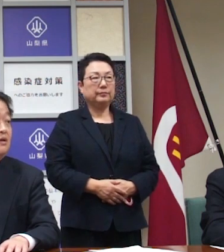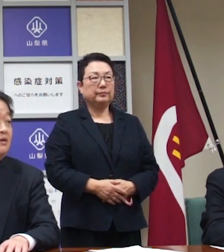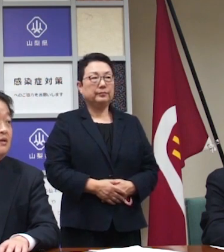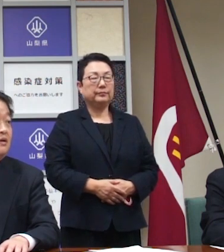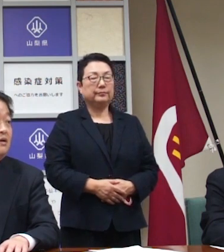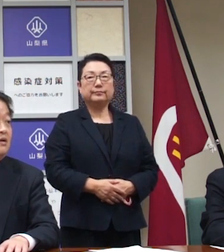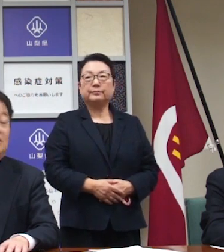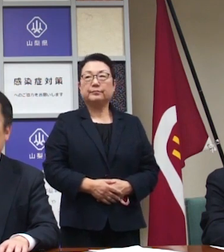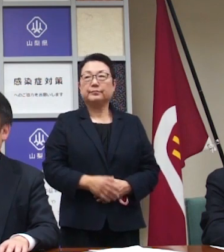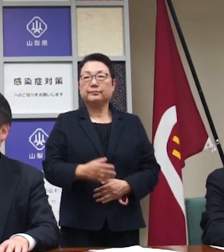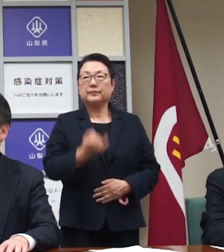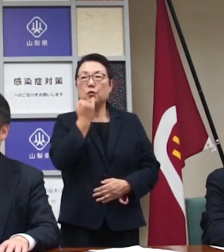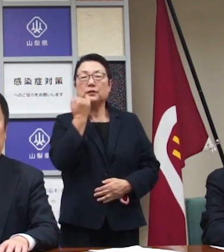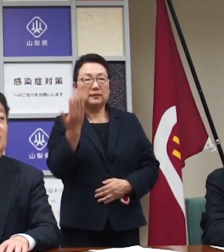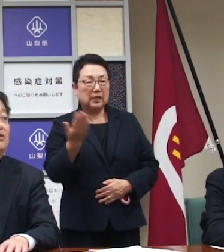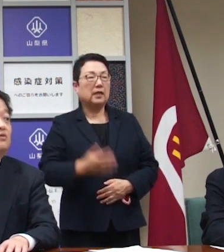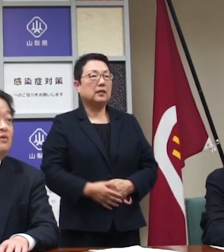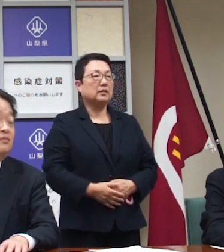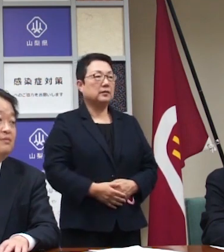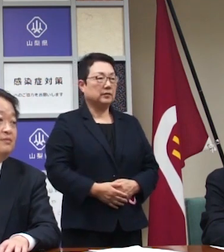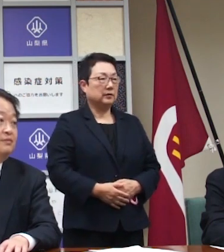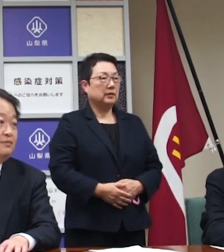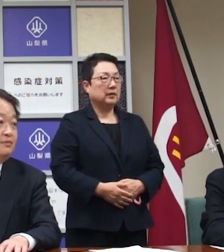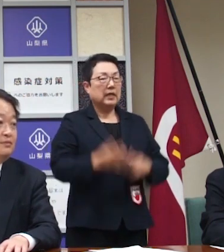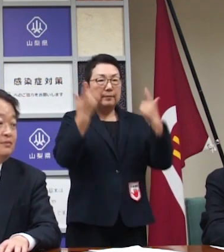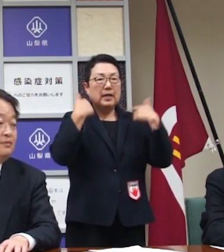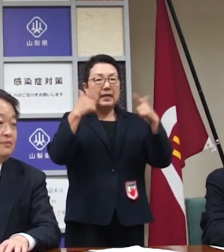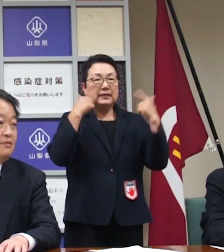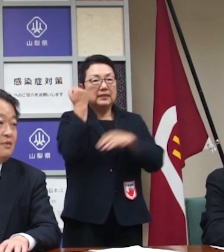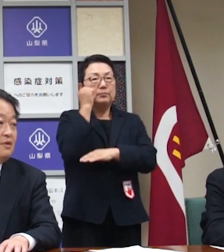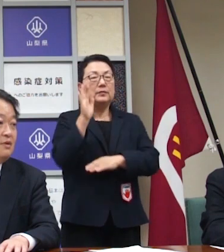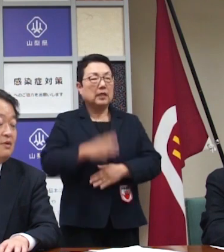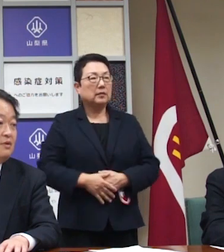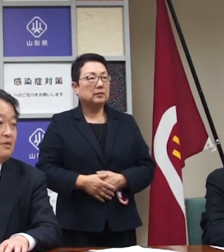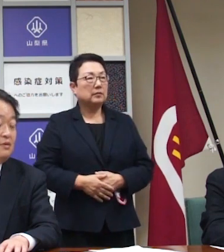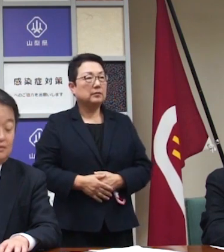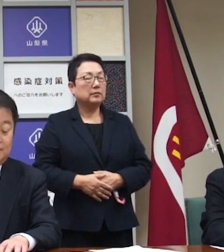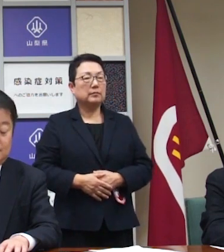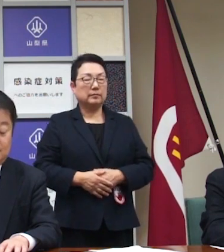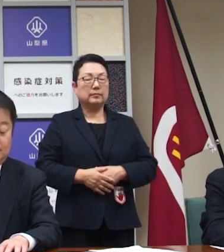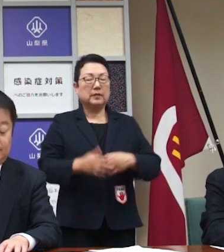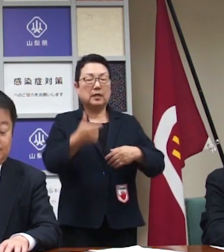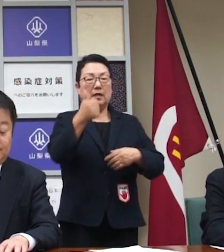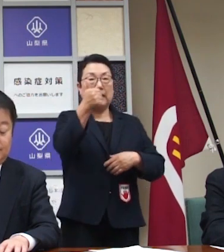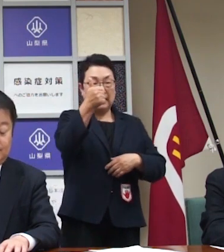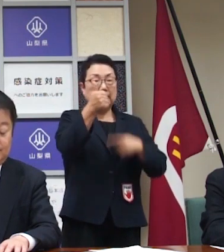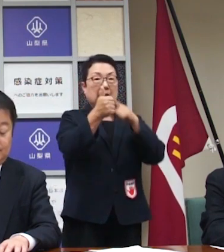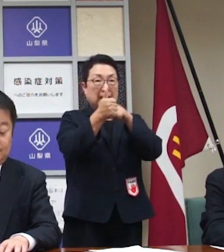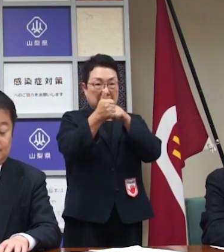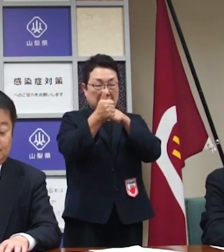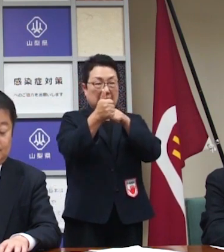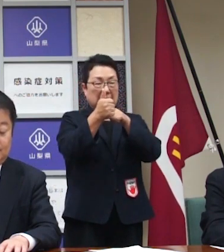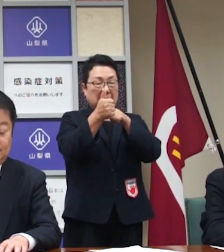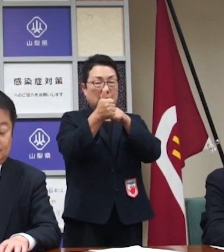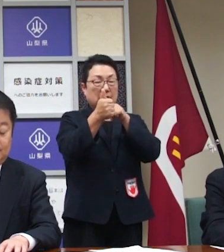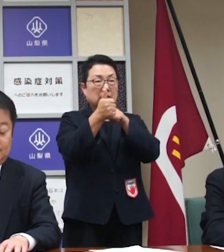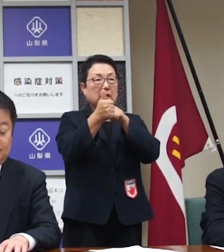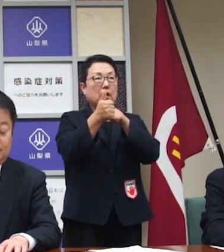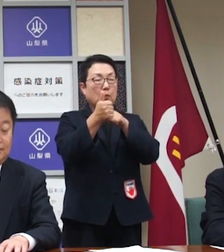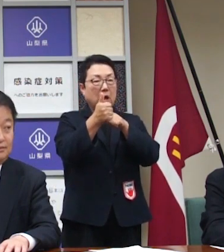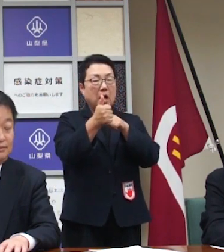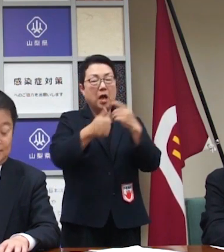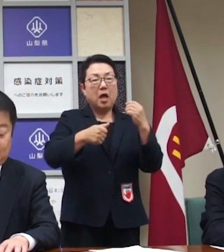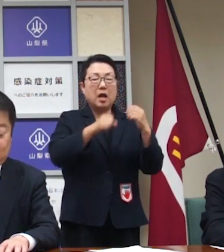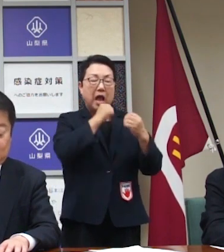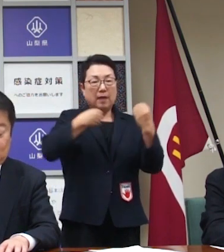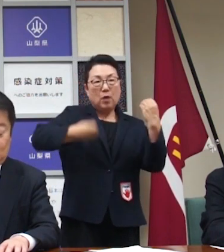よろしいですか、朝日さん。 はい。 はい、じゃあいいです。 毎日のものですね。一の方、この60代男性なんですけれども、この方はライブハウスと